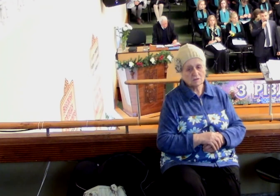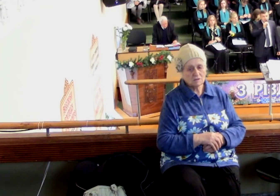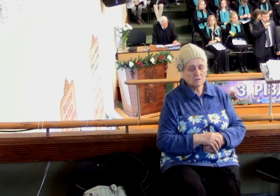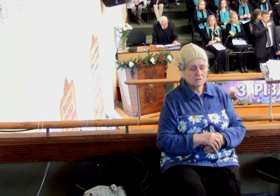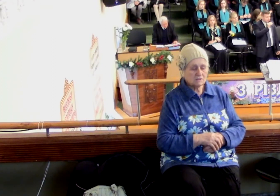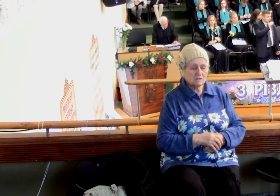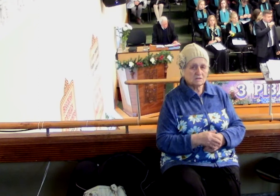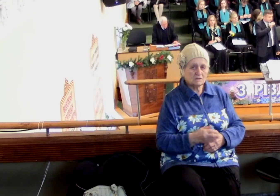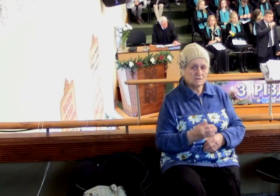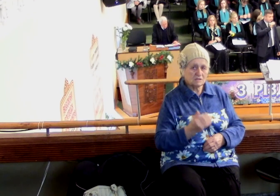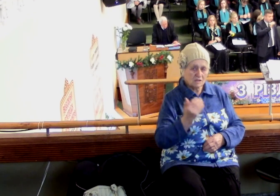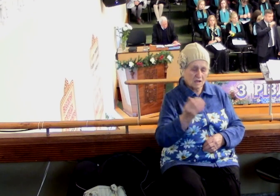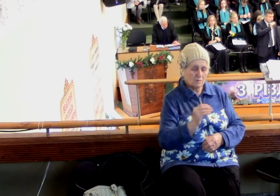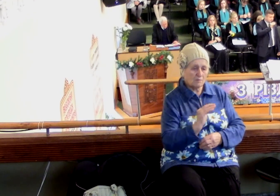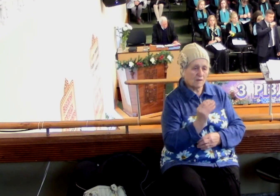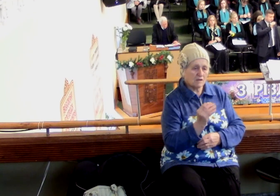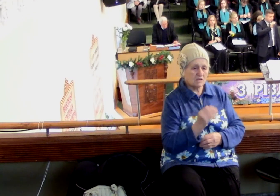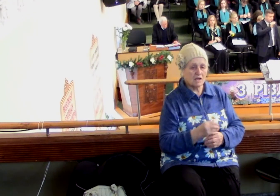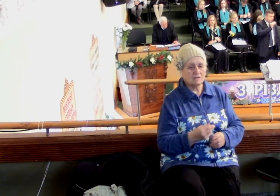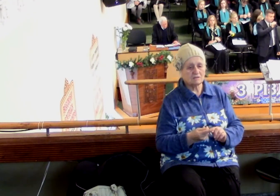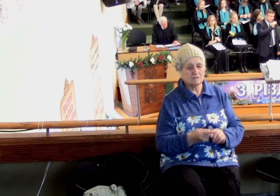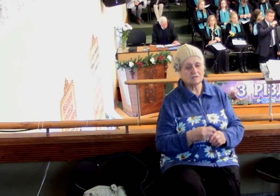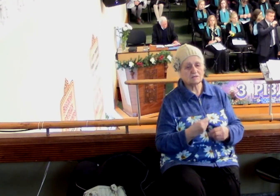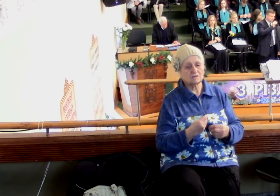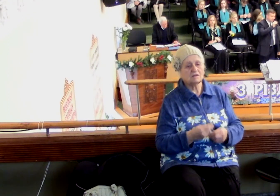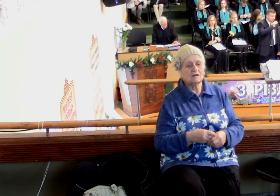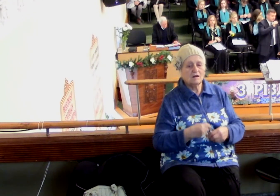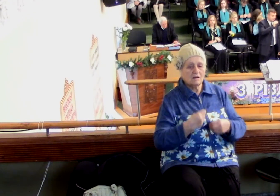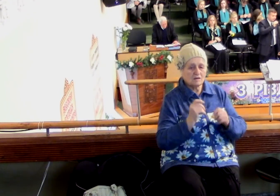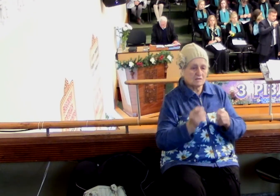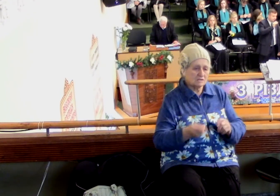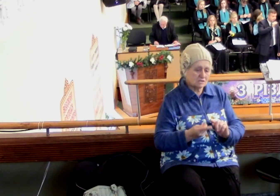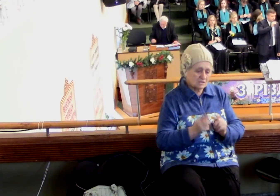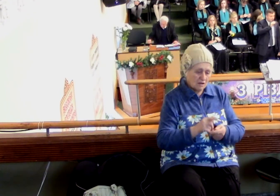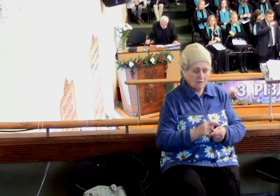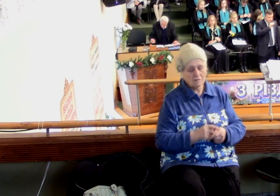Ты младенцем стал, спасение подарил,